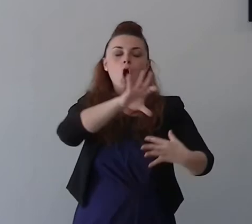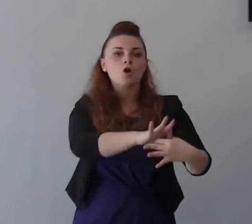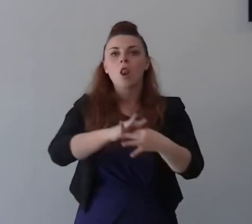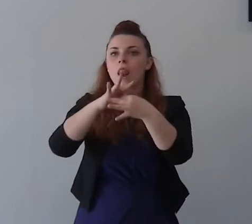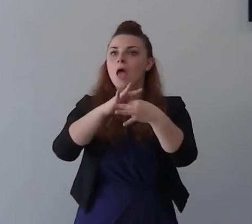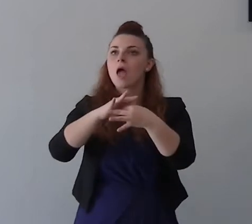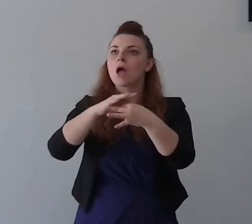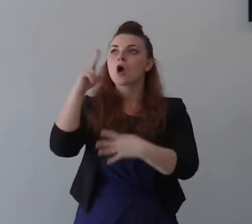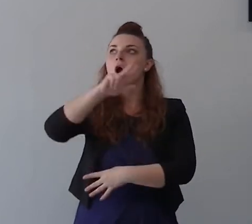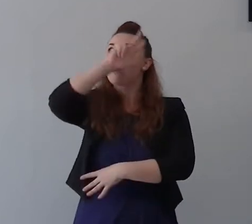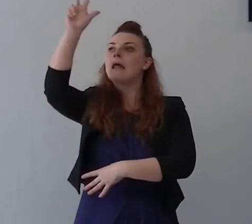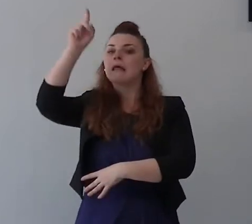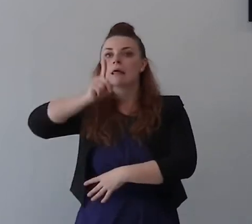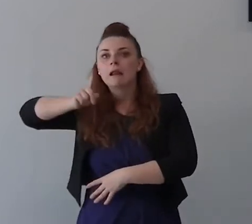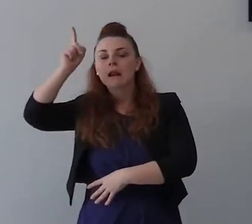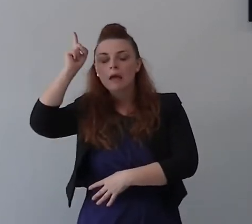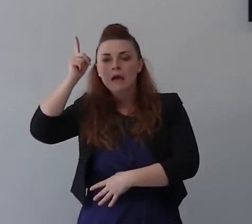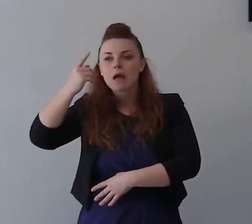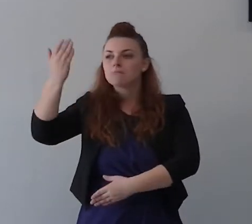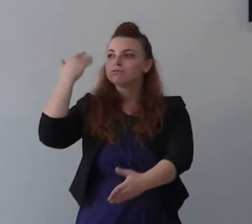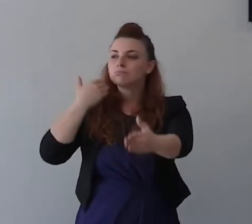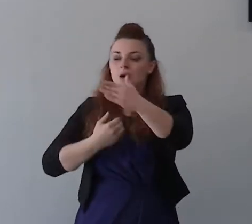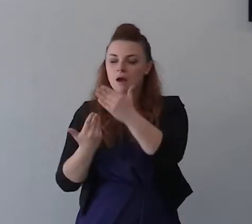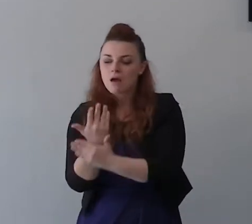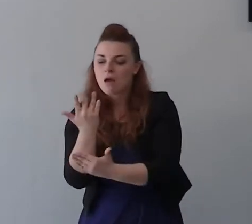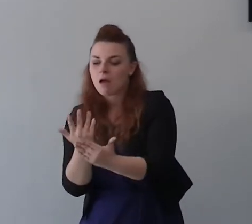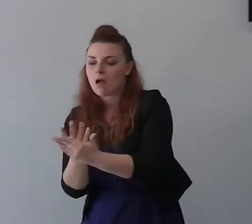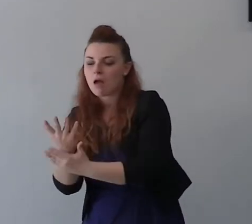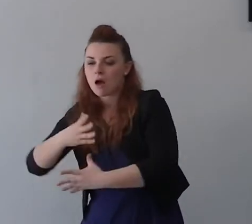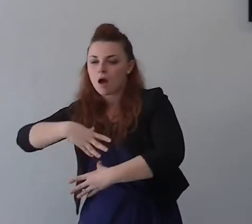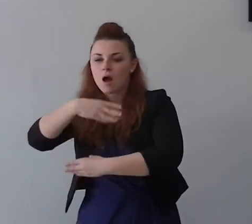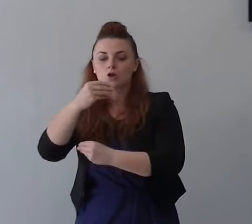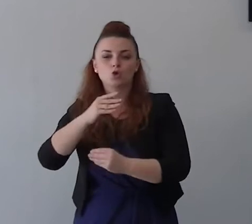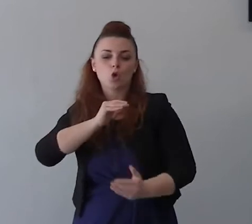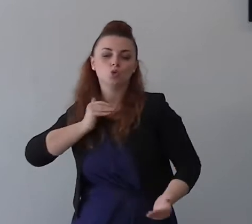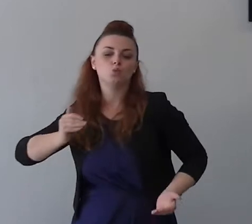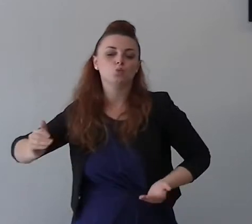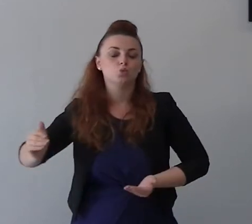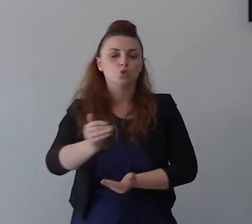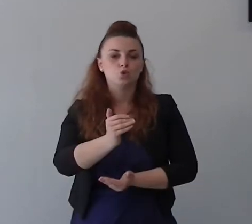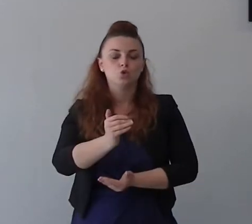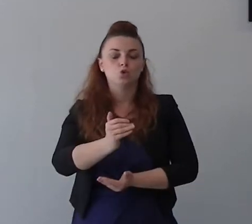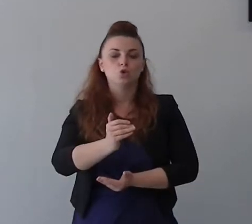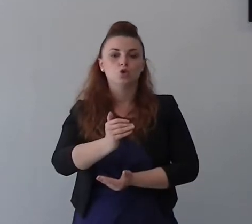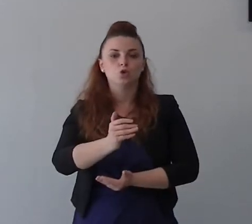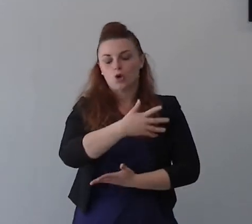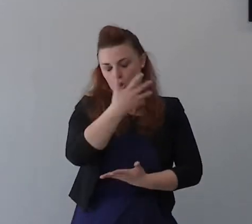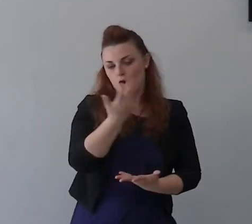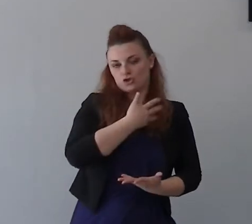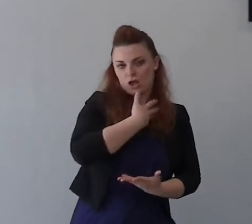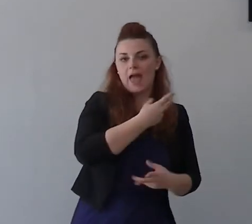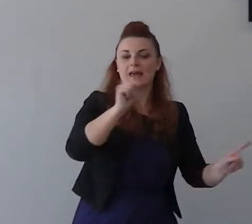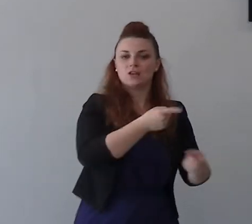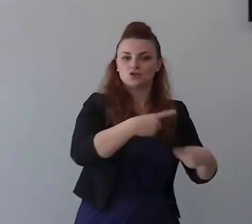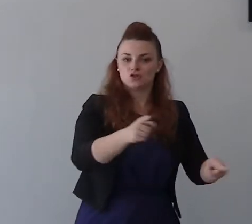Signori, colui che rappresenta la creazione. C'è una bellissima canzone che non usiamo in questa chiesa perché è vecchia, danza, vecchia